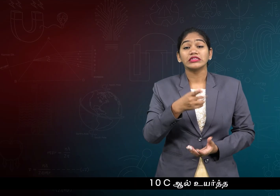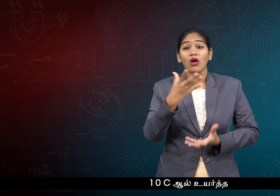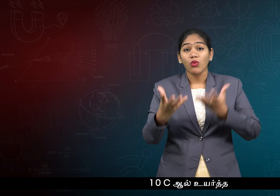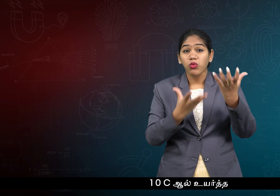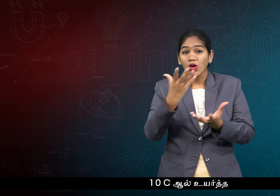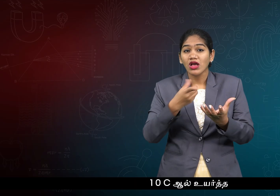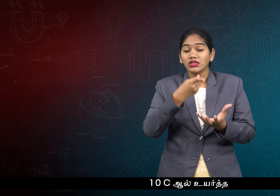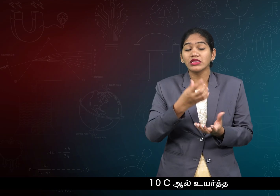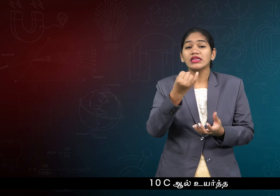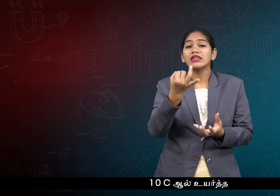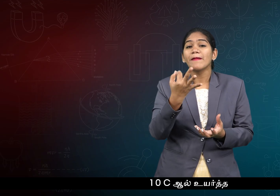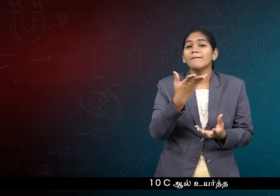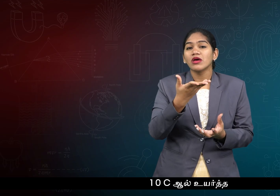1 டிகிரி செல்சியஸால் உயர்த்த